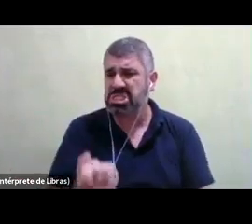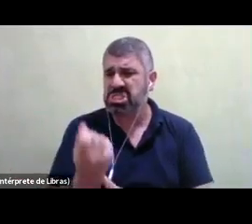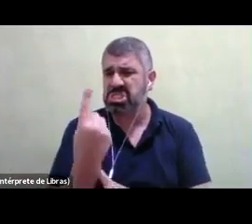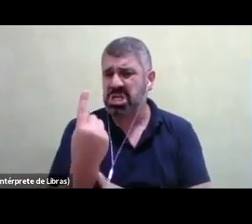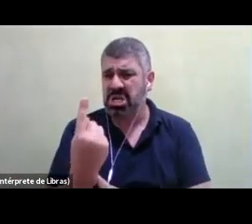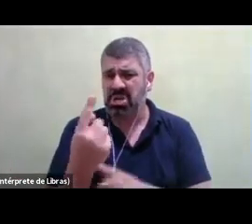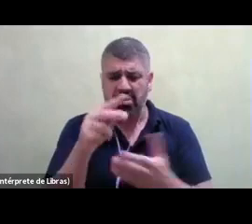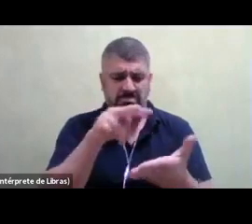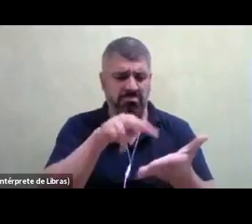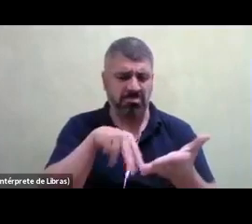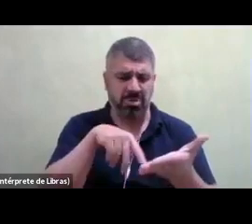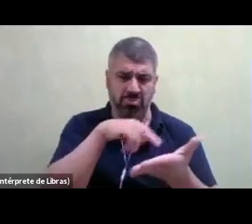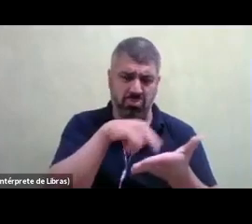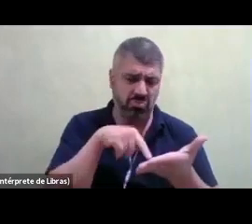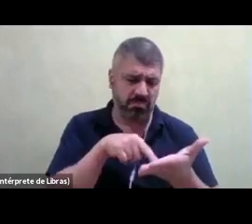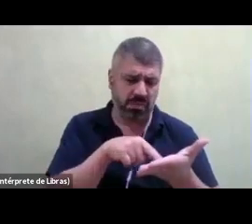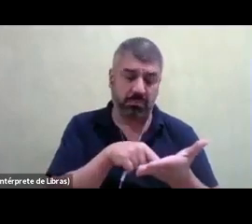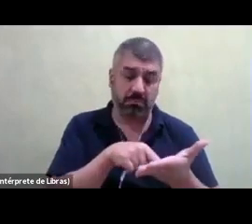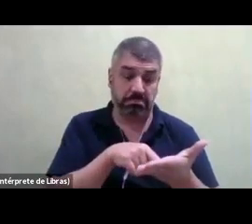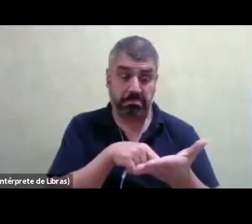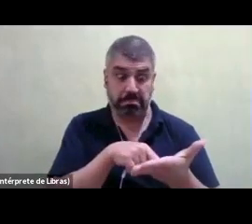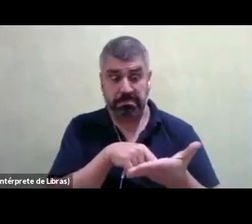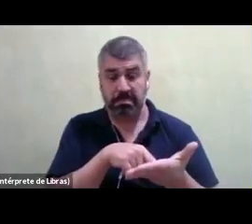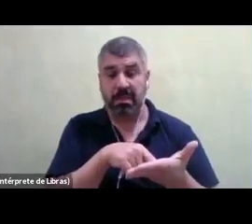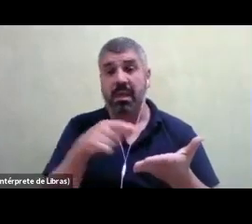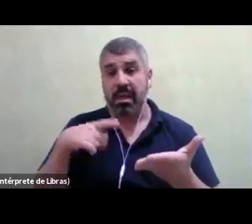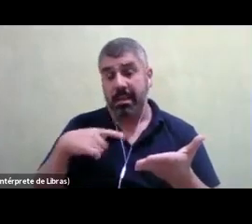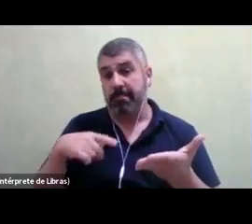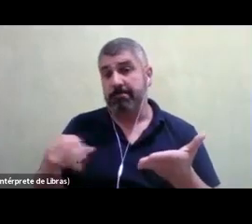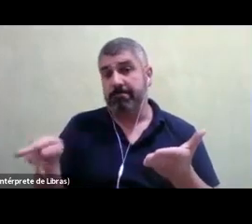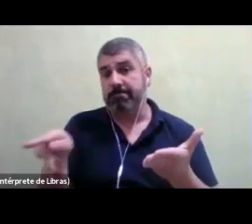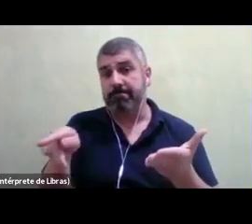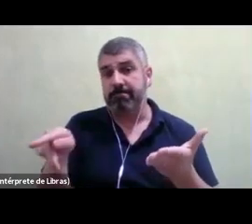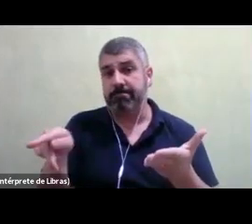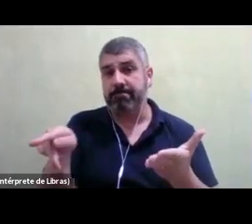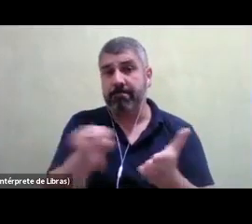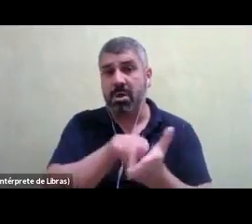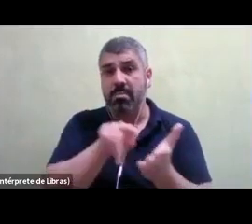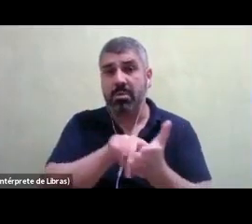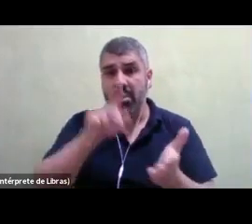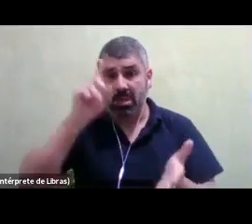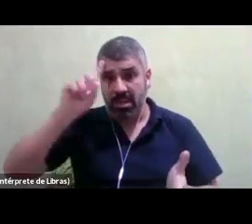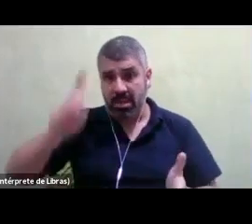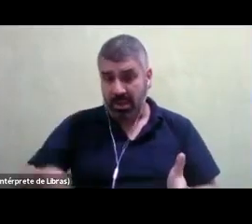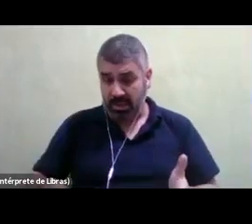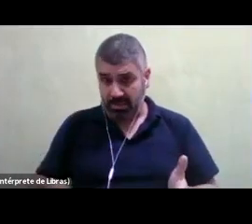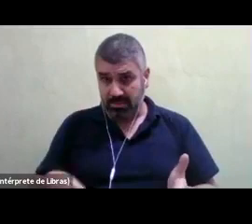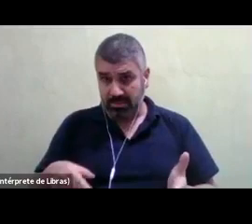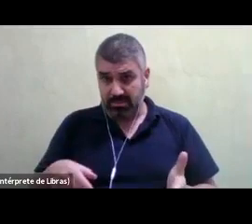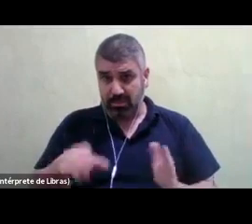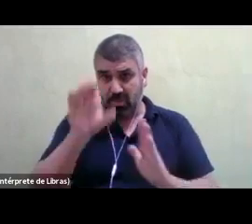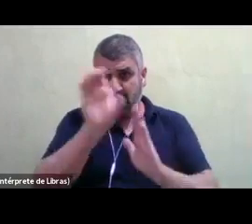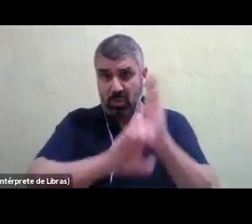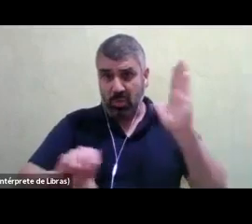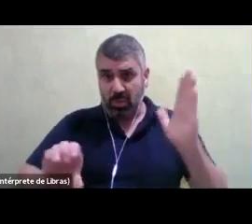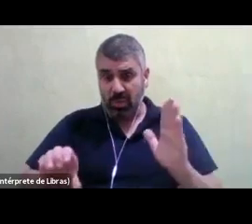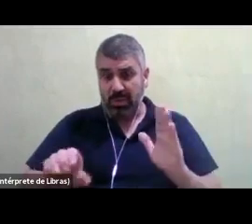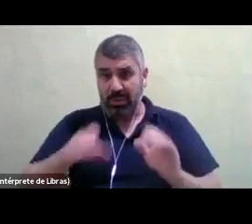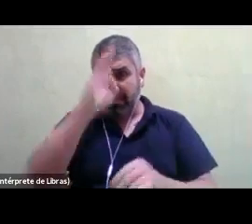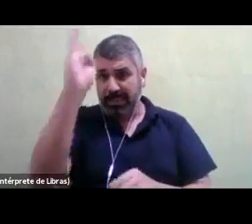um documento de diretrizes curriculares nacionais para a educação